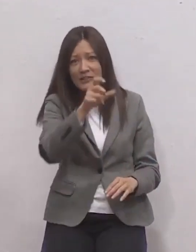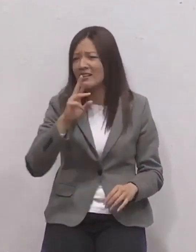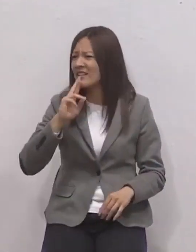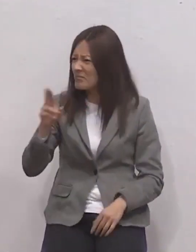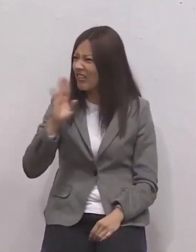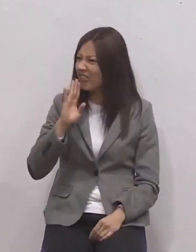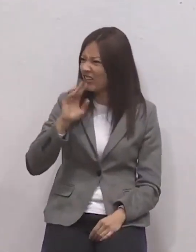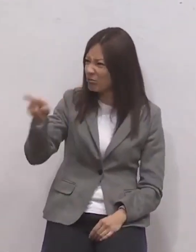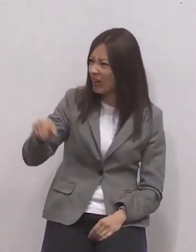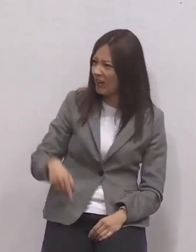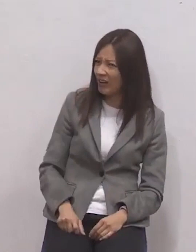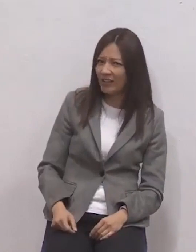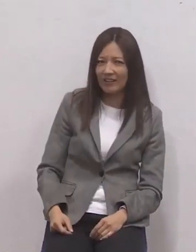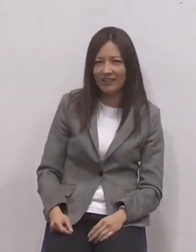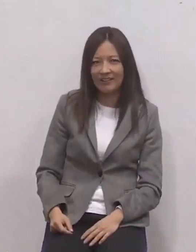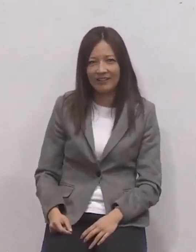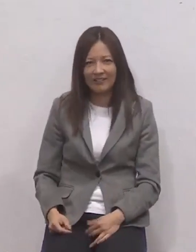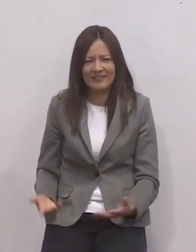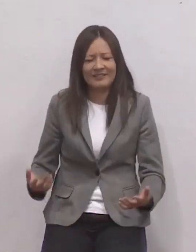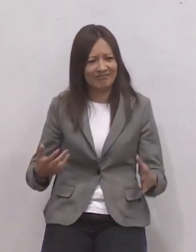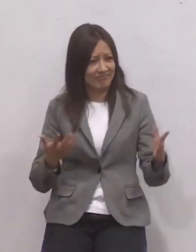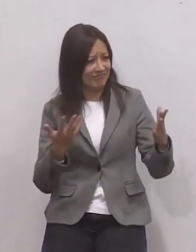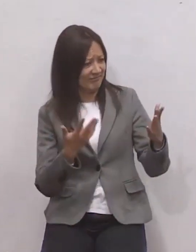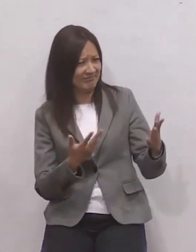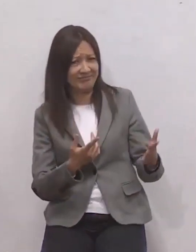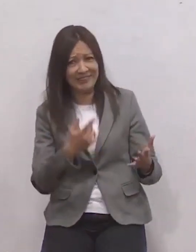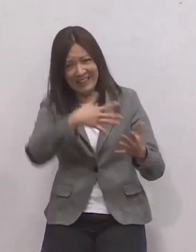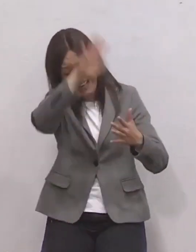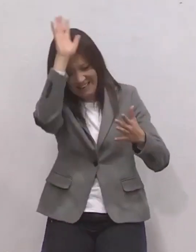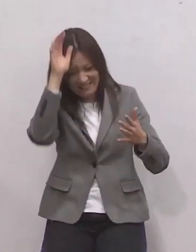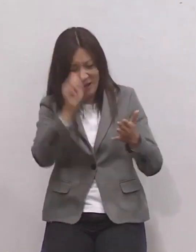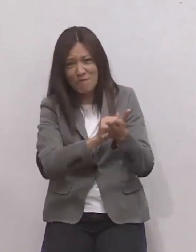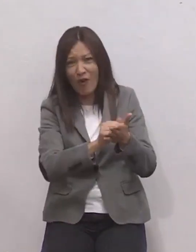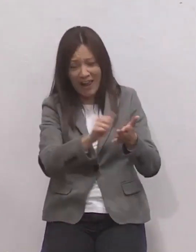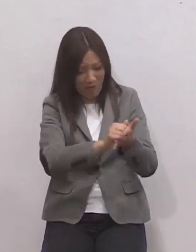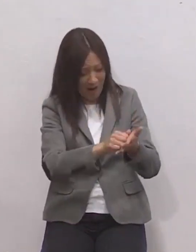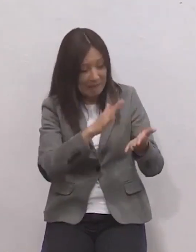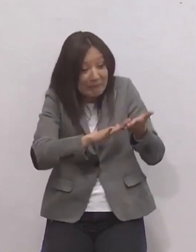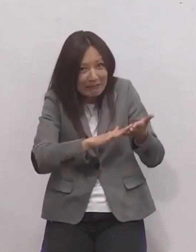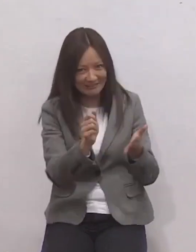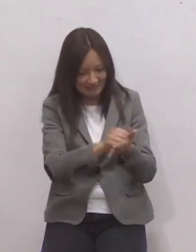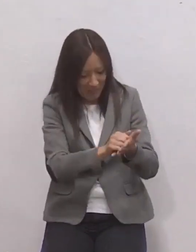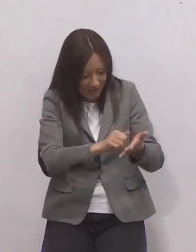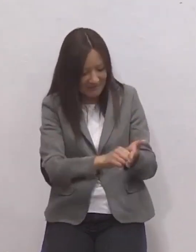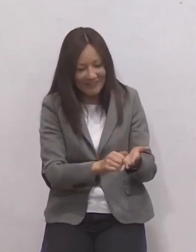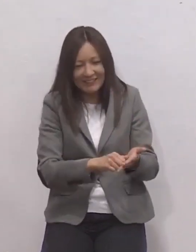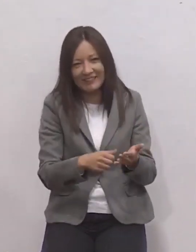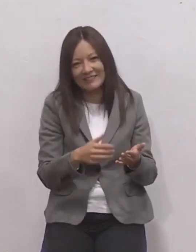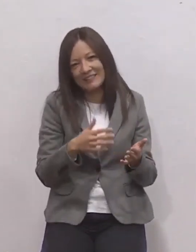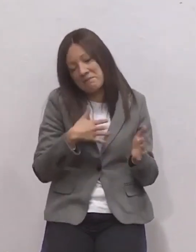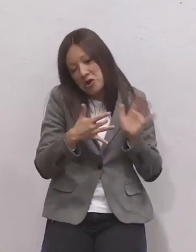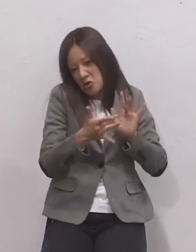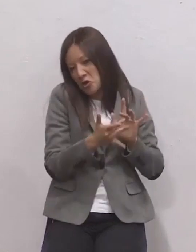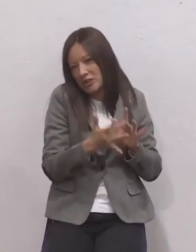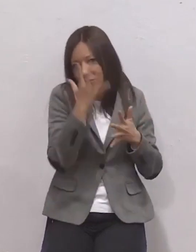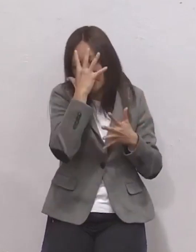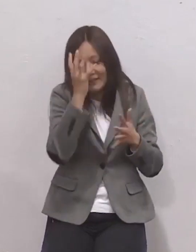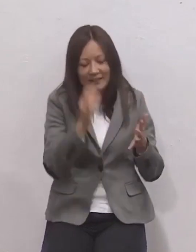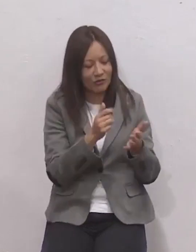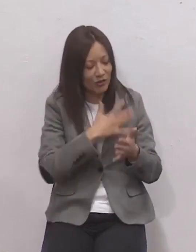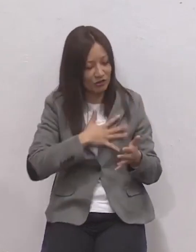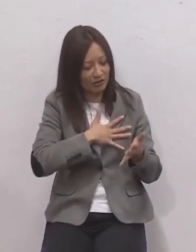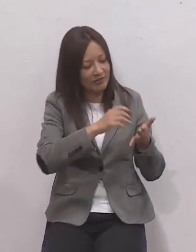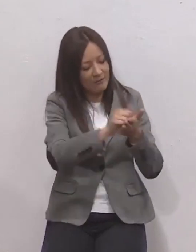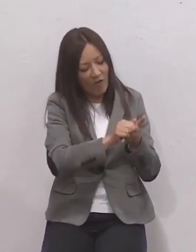respondía, ¿usted quién es? Gay, no sé qué. Yo, bueno, pues, borrar, perdón, es que lo tengo en mis contactos, qué pena. Y